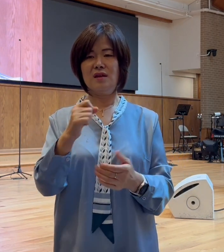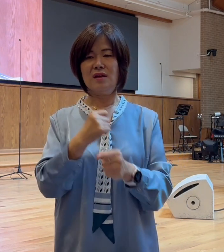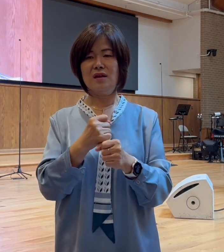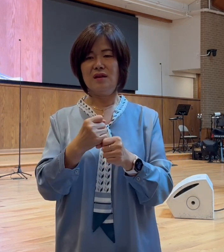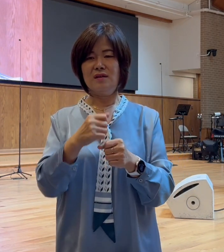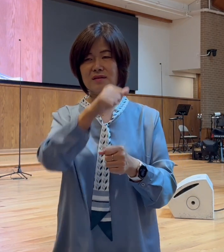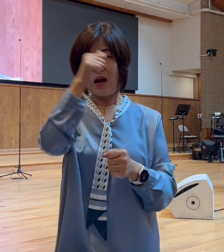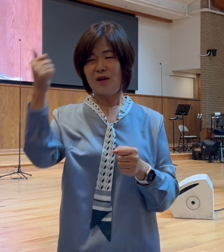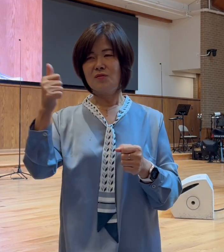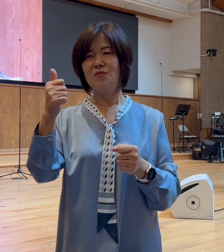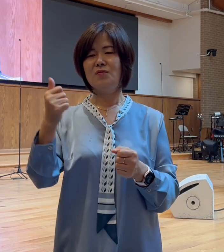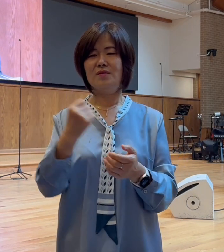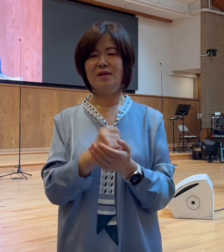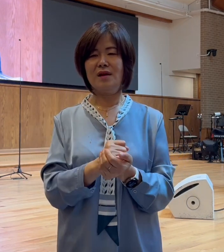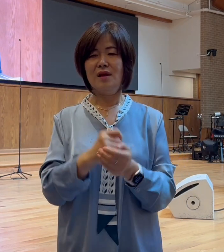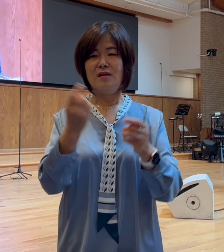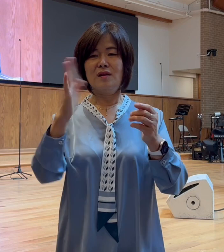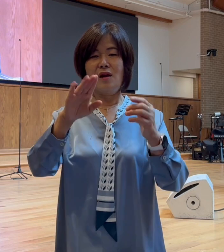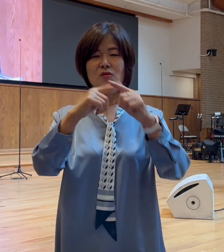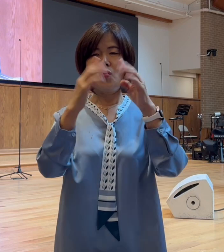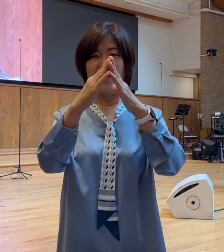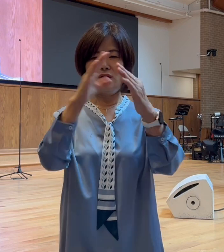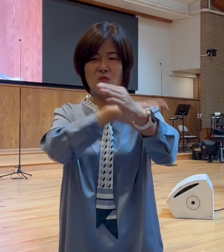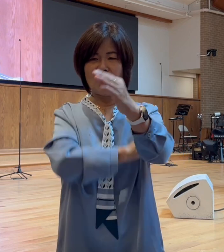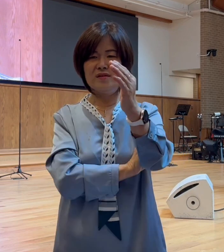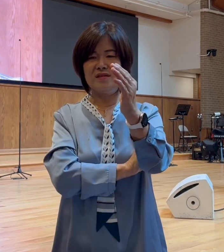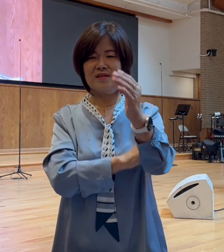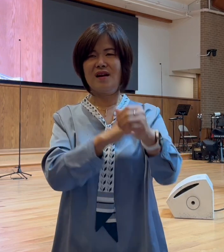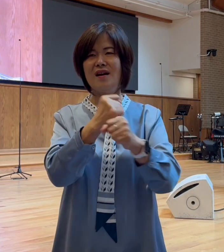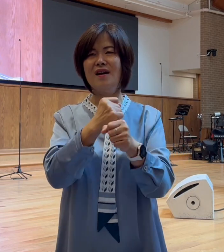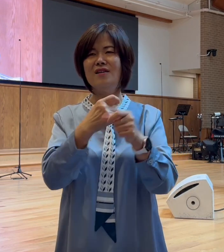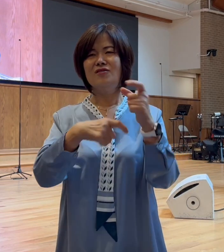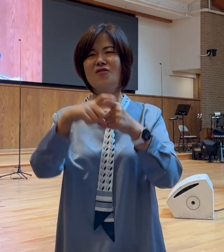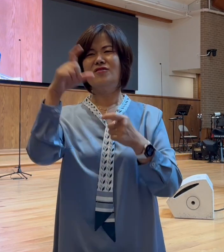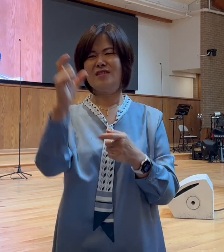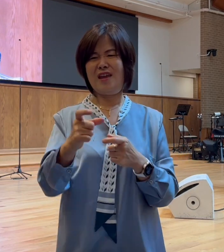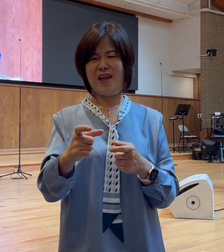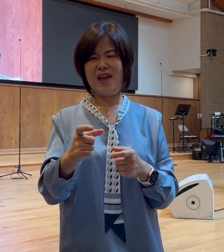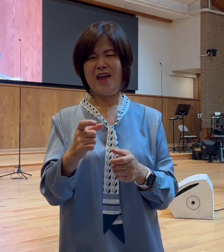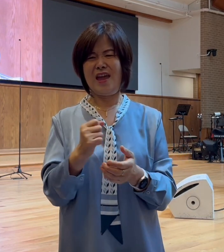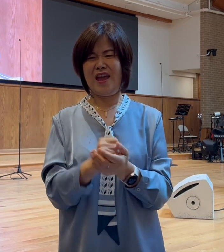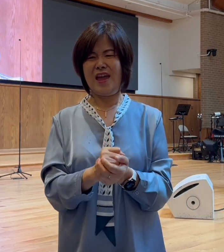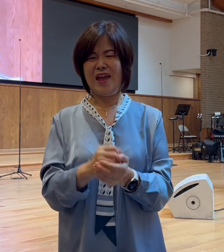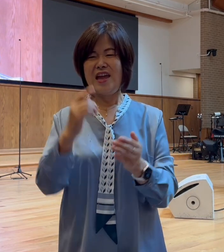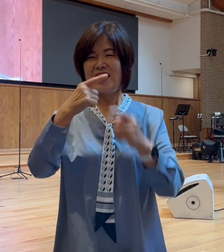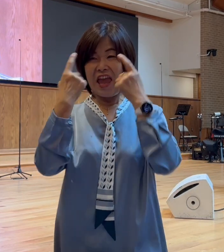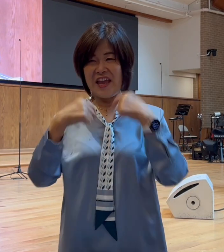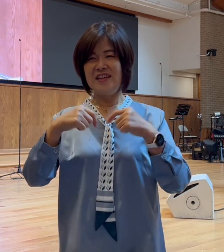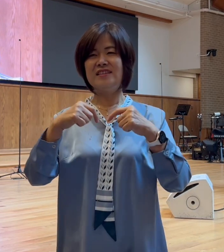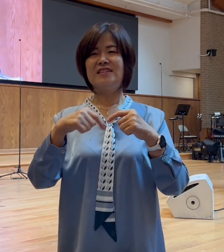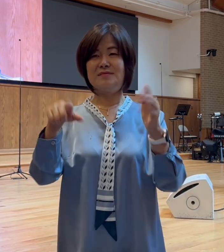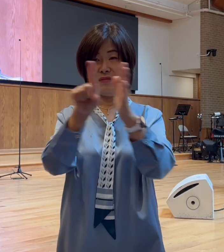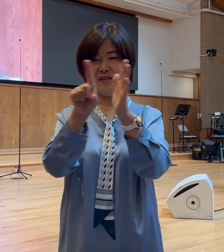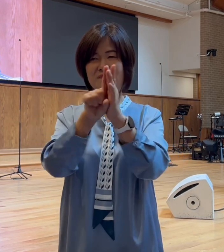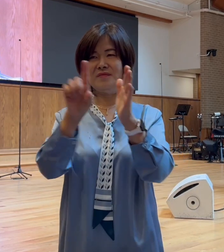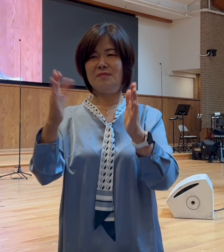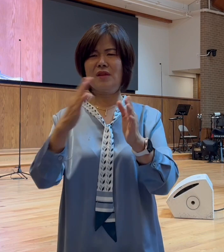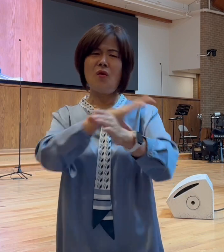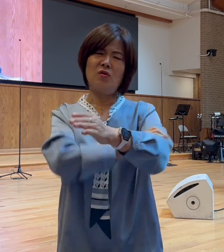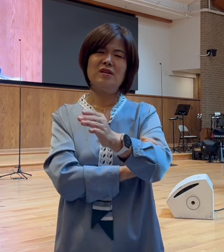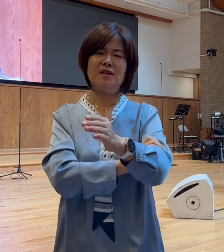장로 신학인데, 교회는 권사 신학이 훨씬 세요. 이게 사신학인데, 이